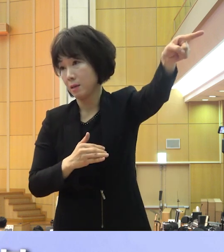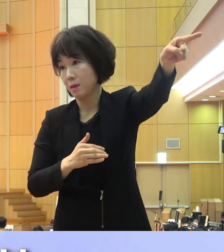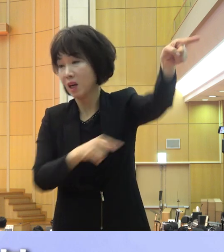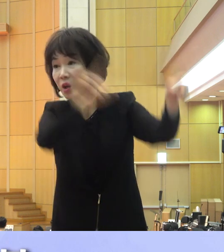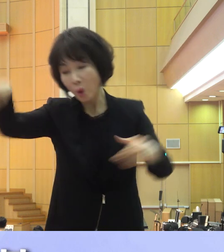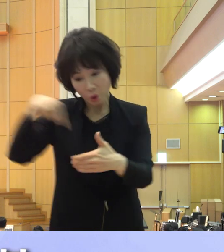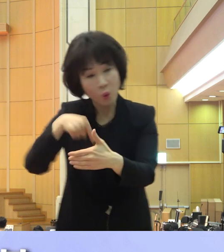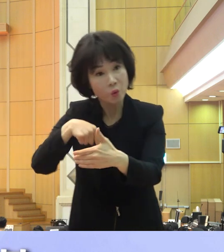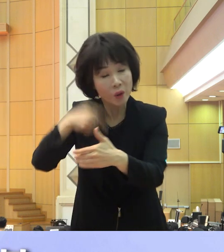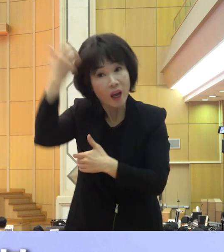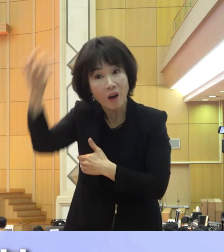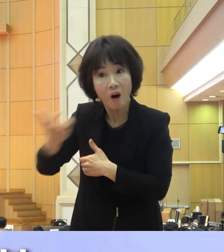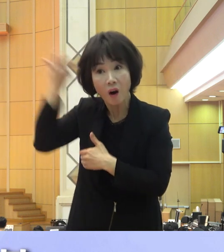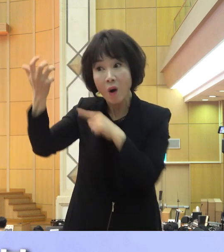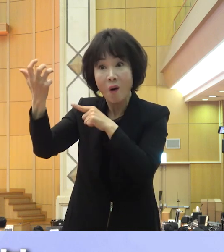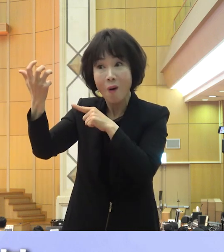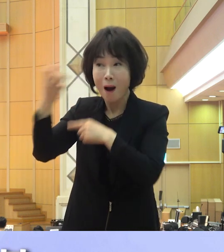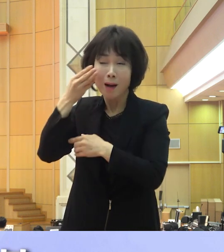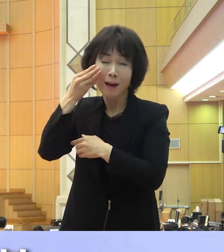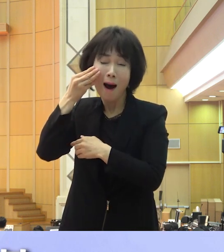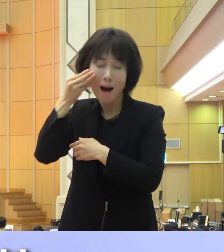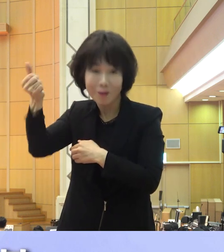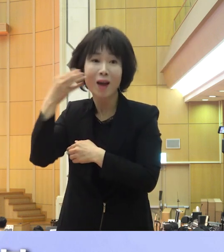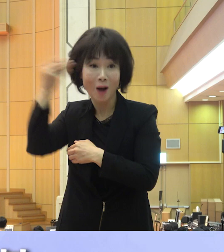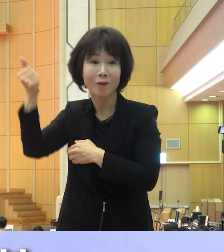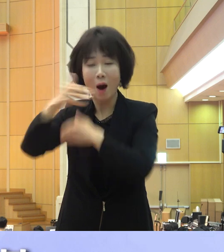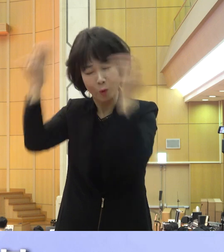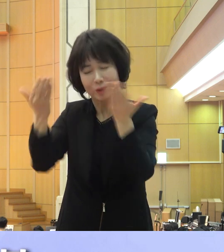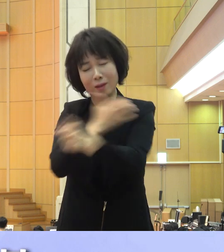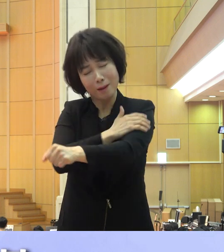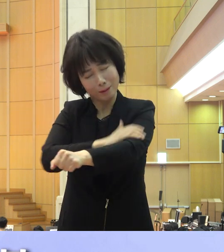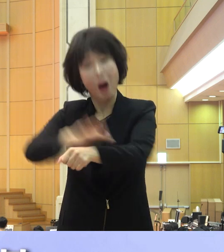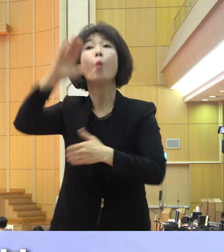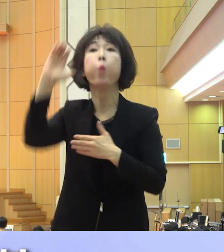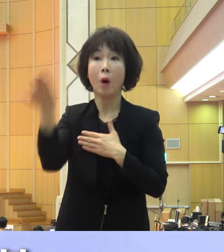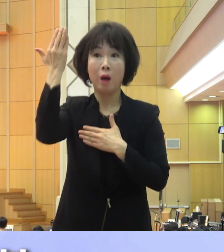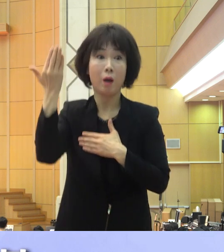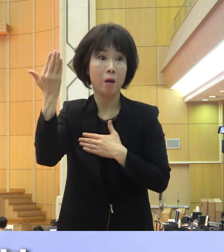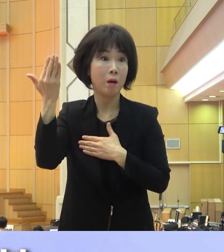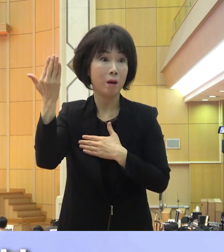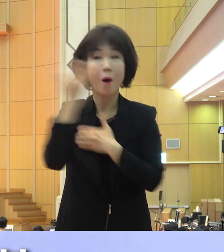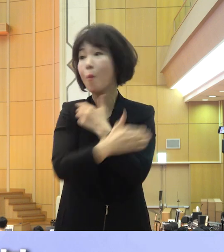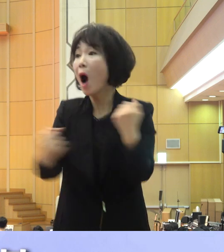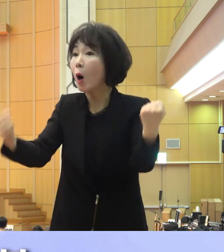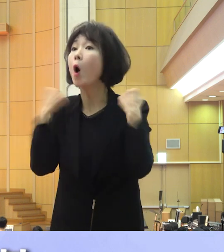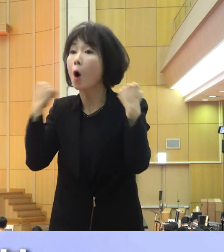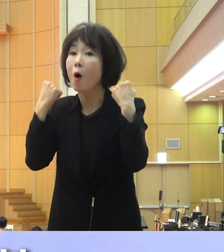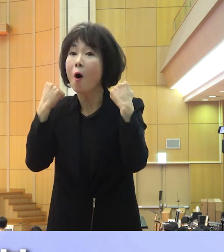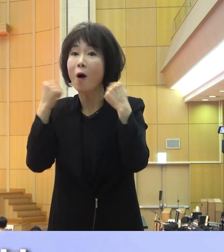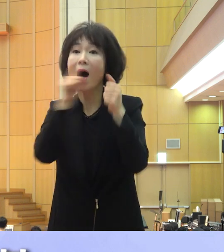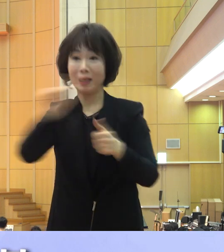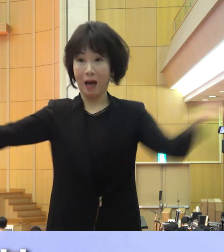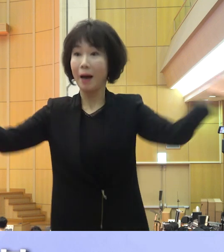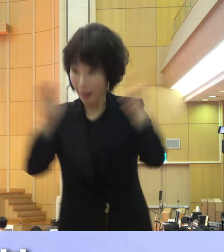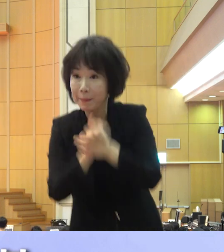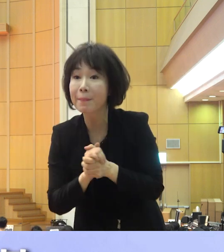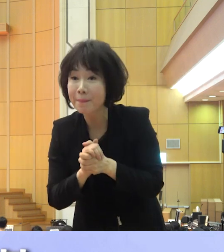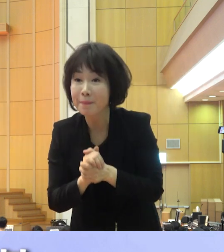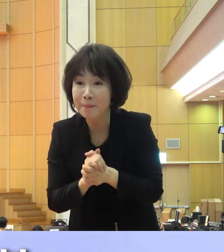속에는 영혼이 잘 되고 범사도 잘 되고 건강하리라.